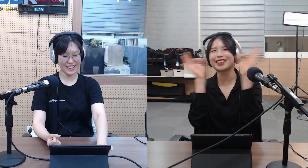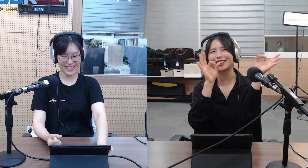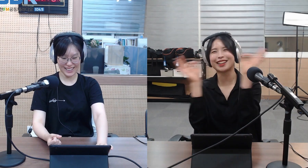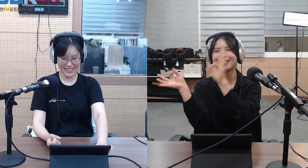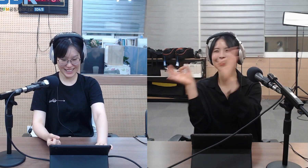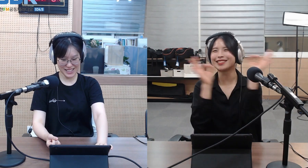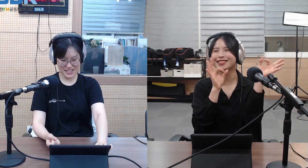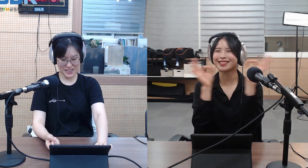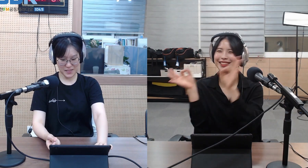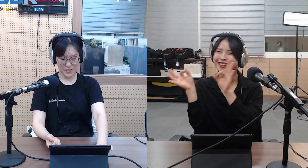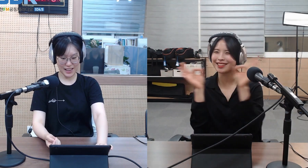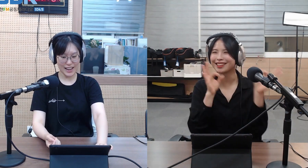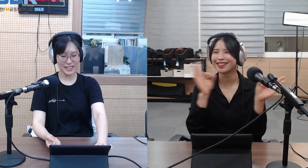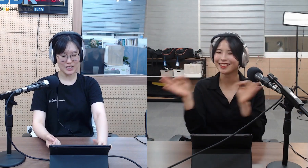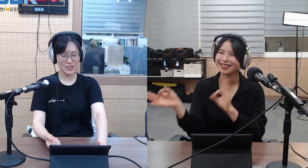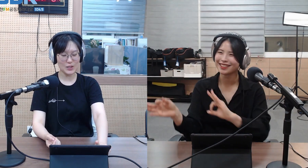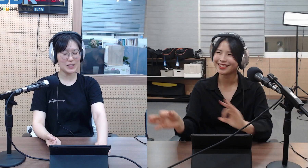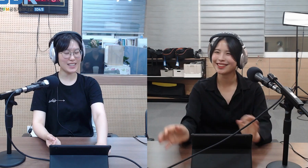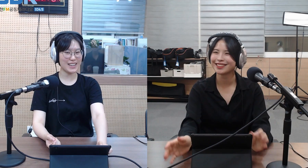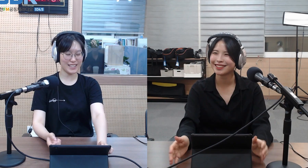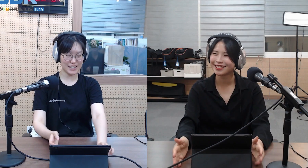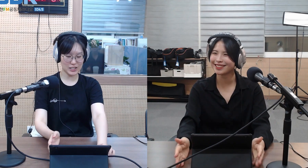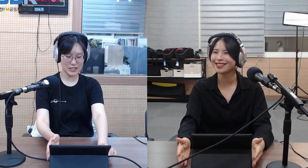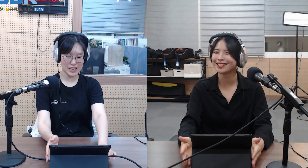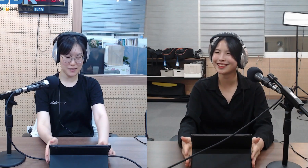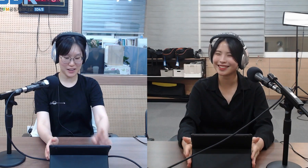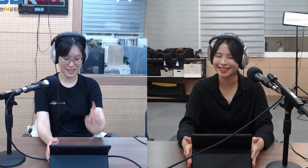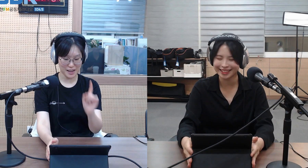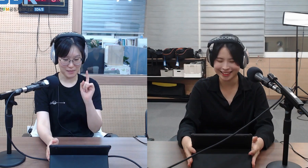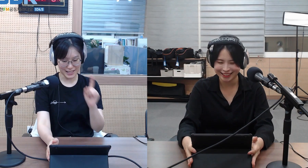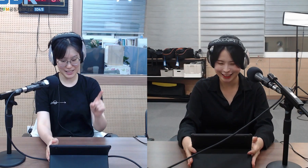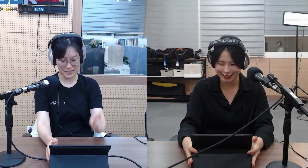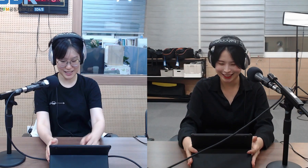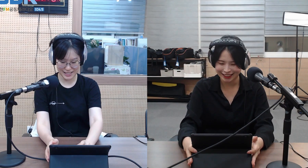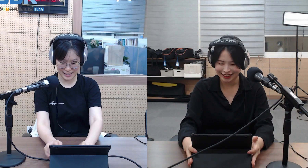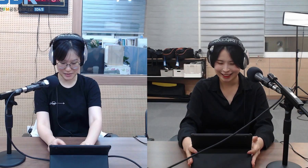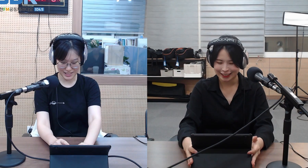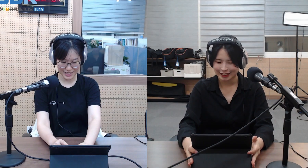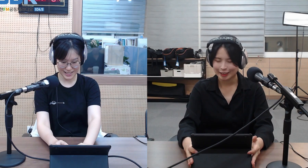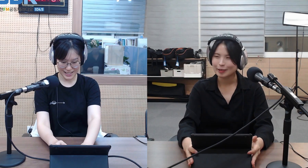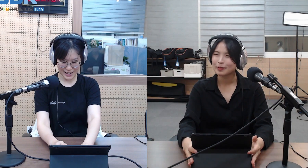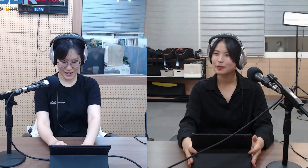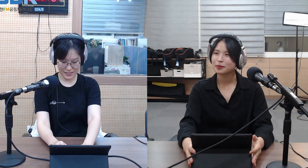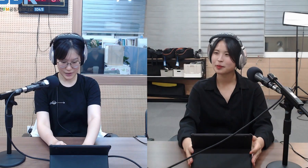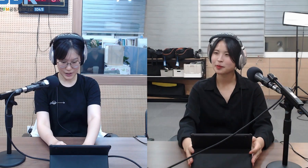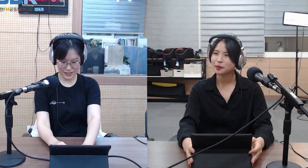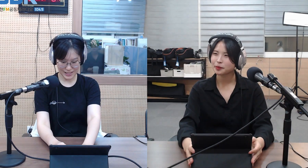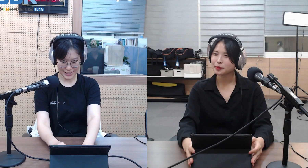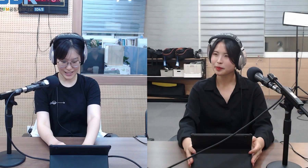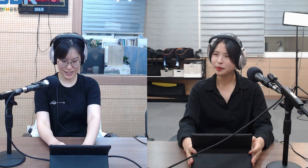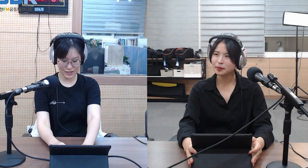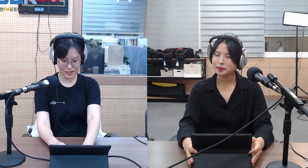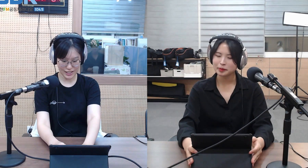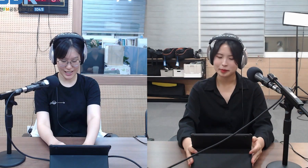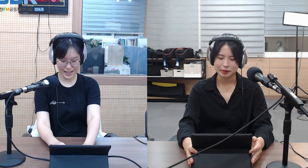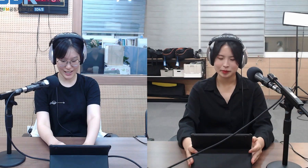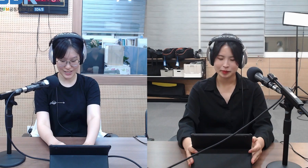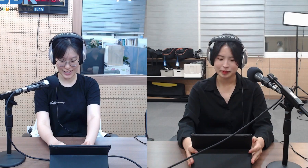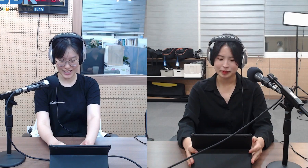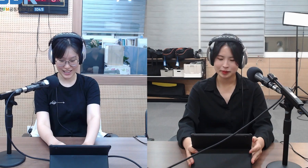갔다 했는지. 아니 눈동자는 항상 선생님을 봤는데 마지막 그 뭐였지? 다시 누군가를 사랑할 수 있을까?